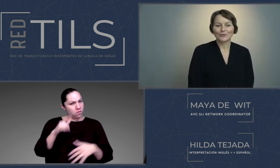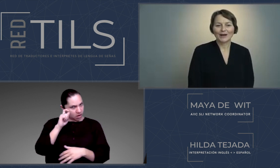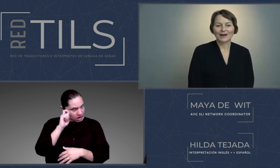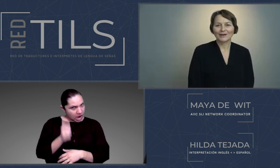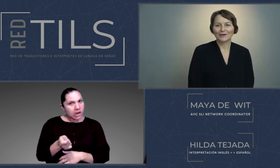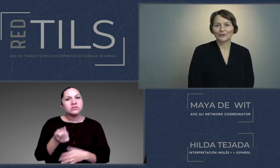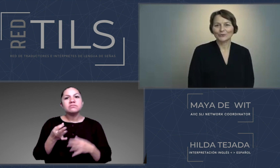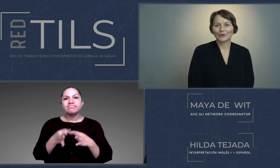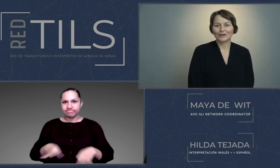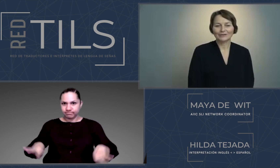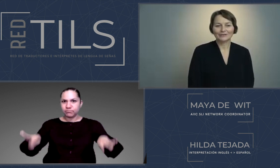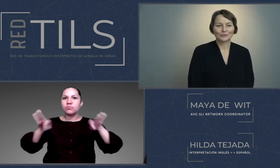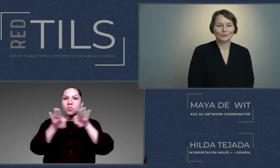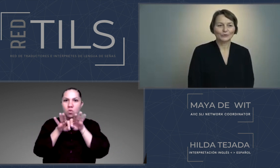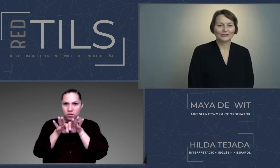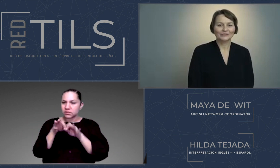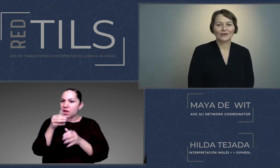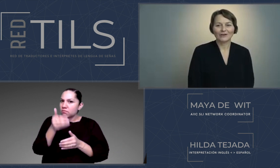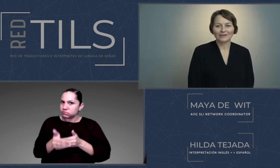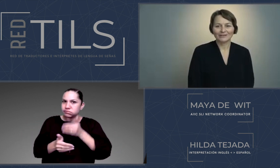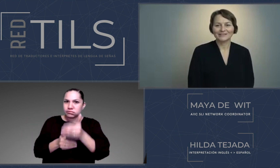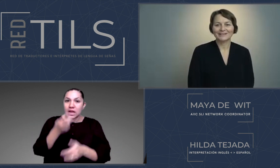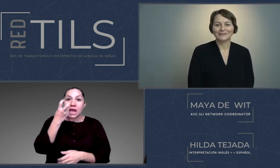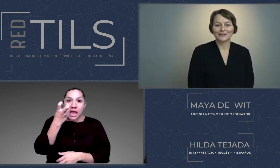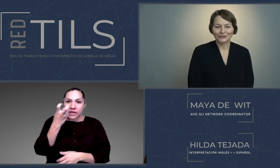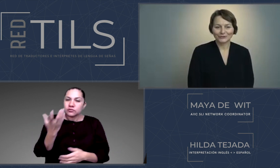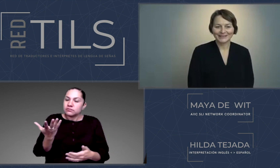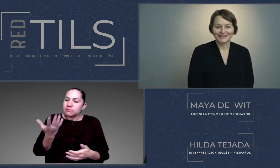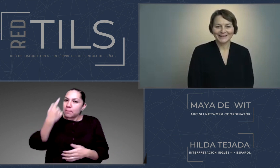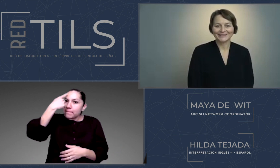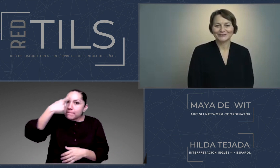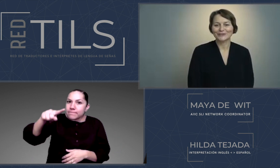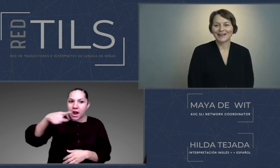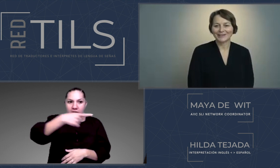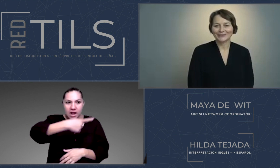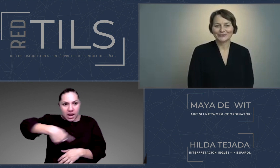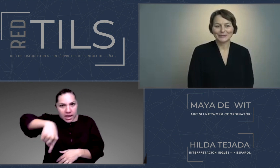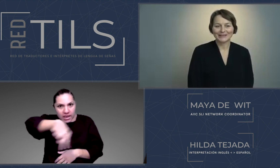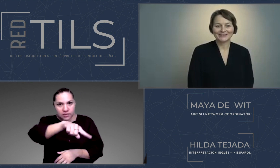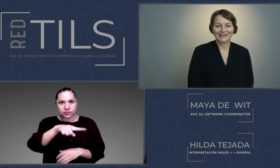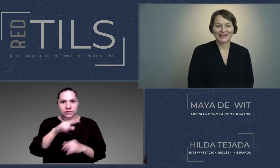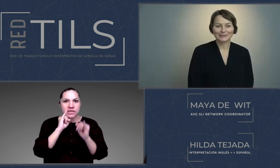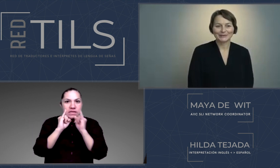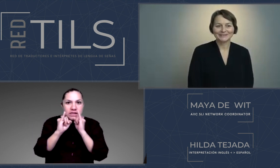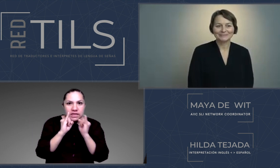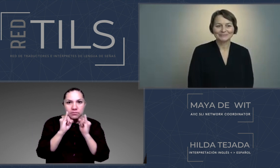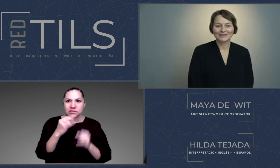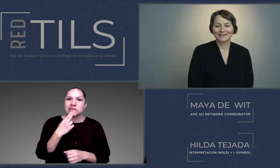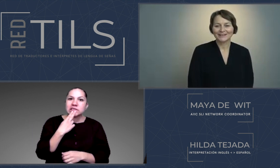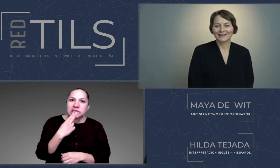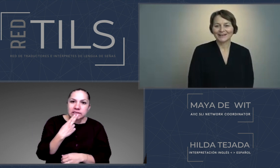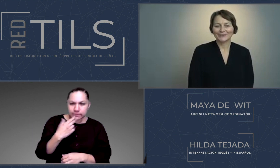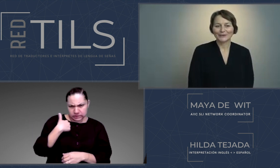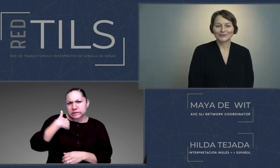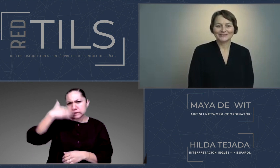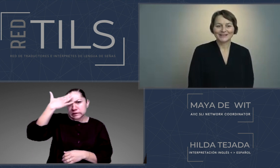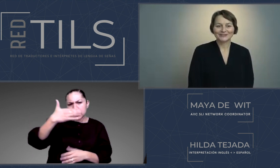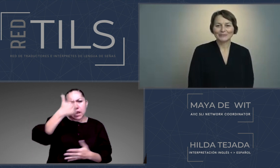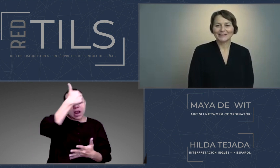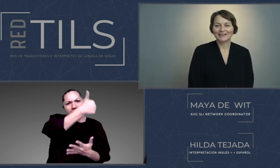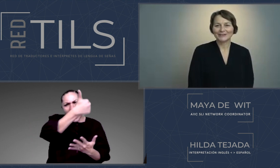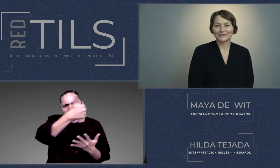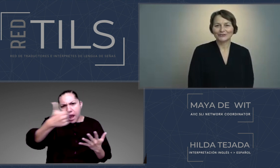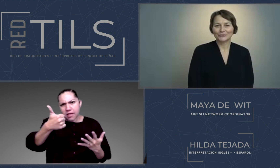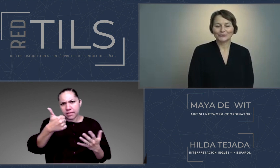know how you will un gran work impacto en la profesión. Sé que individually han and trabajado together to make this muchísimo en happen. lo individual y en conjunto